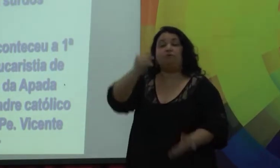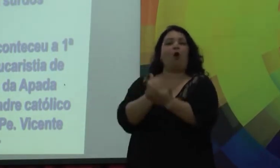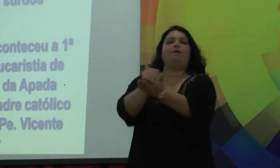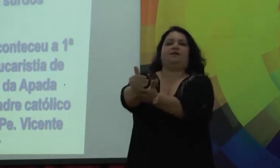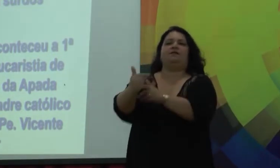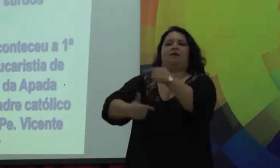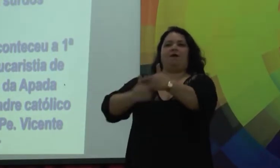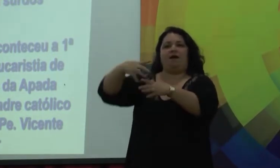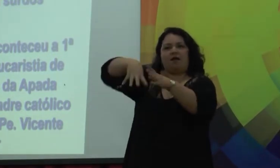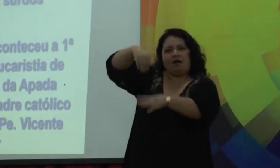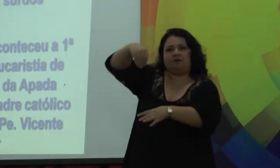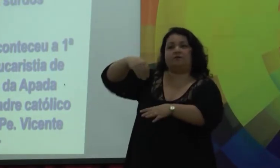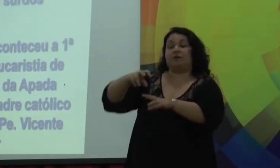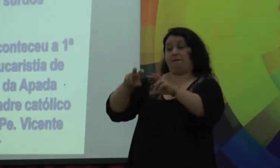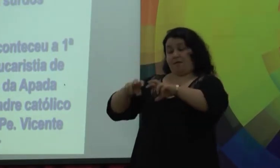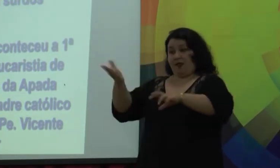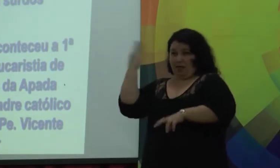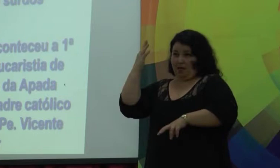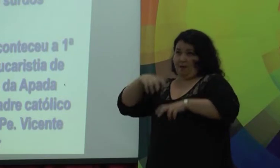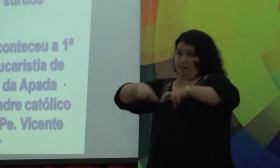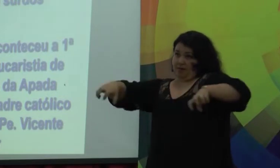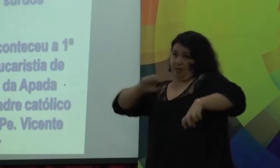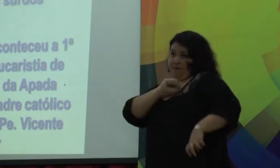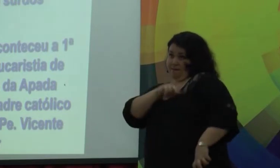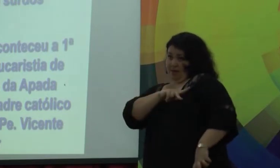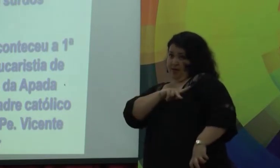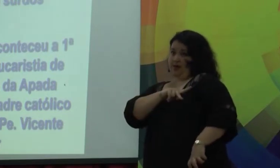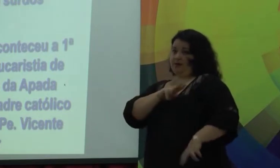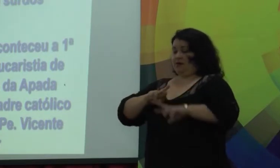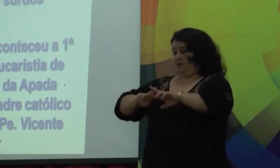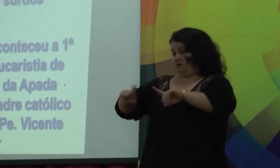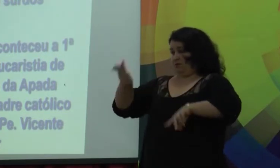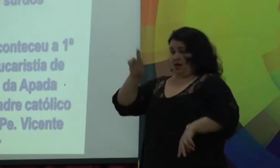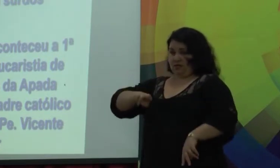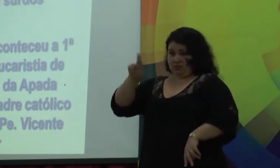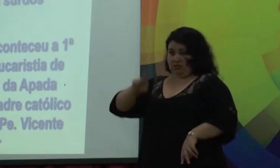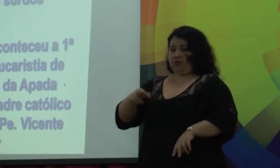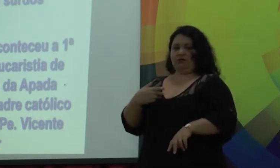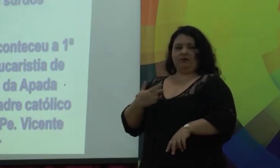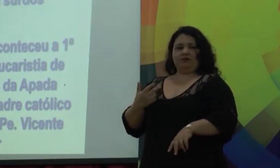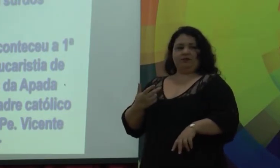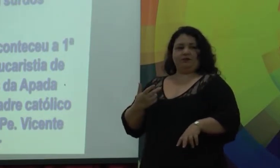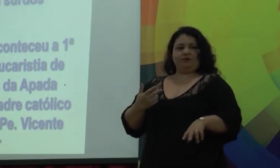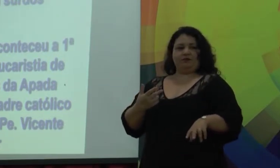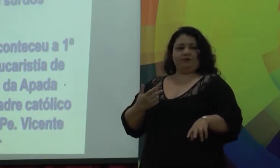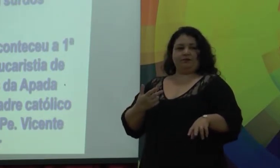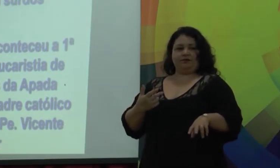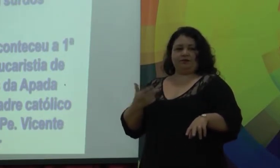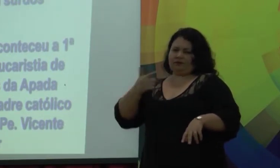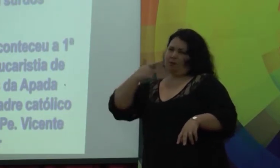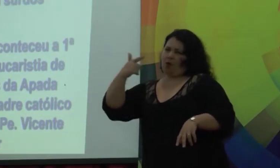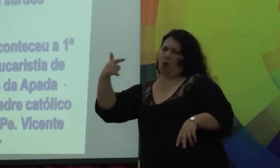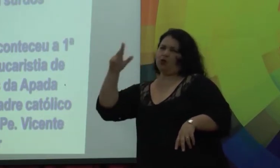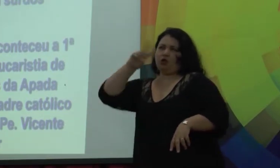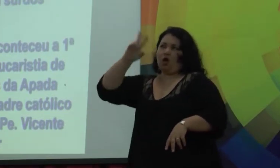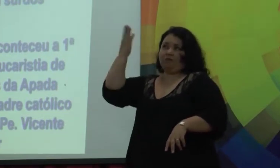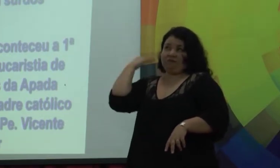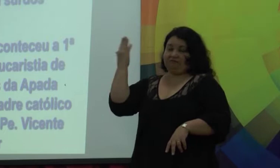Na mesa do médico, a gente teve um fato assim que eu selecionei entre outros.